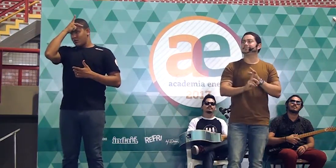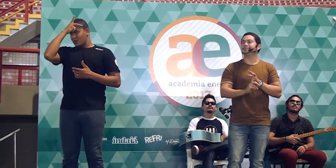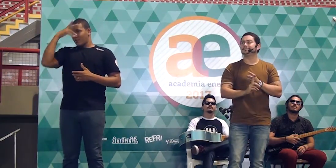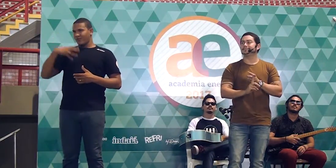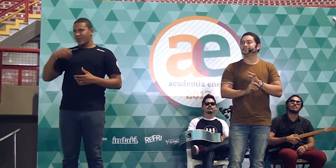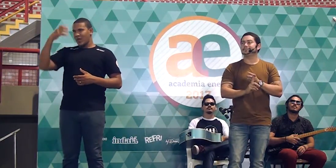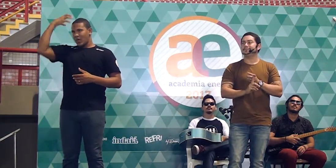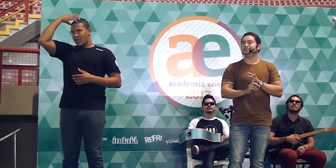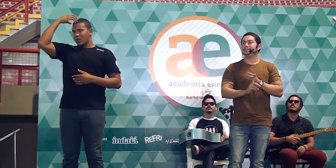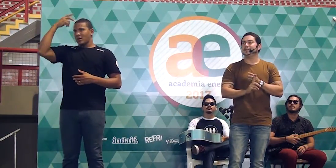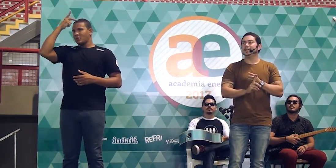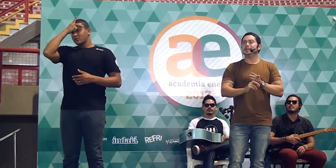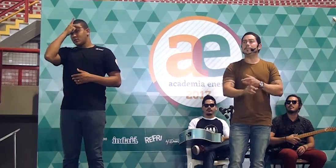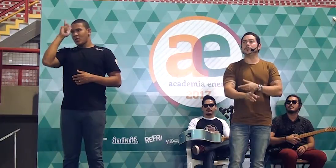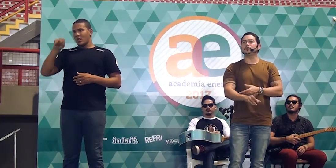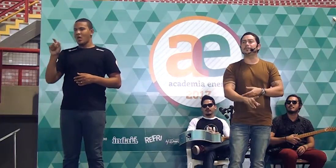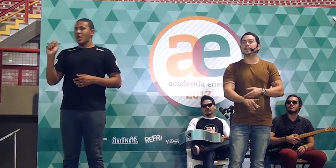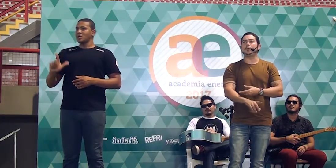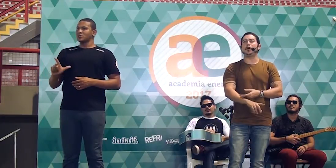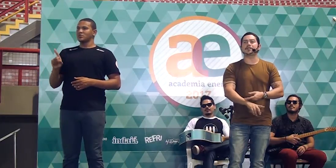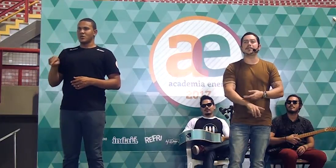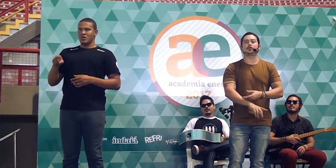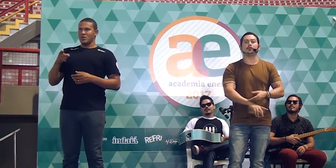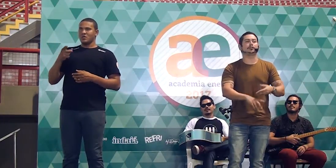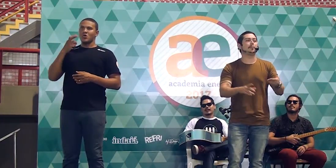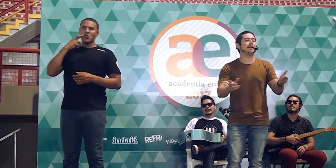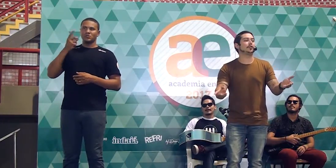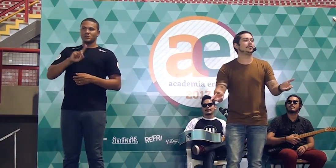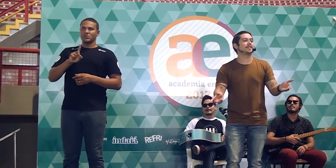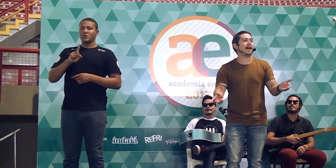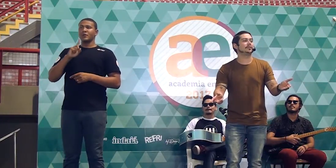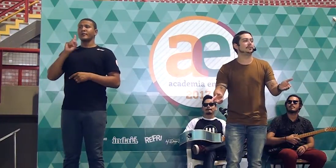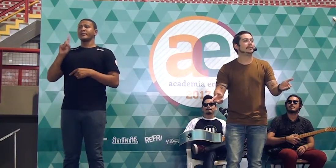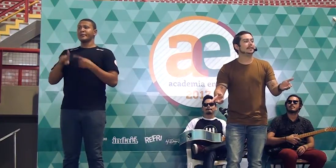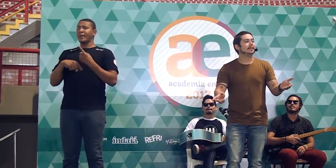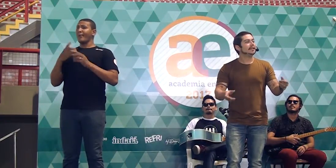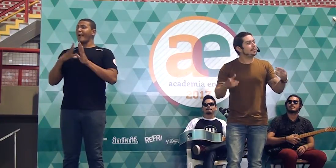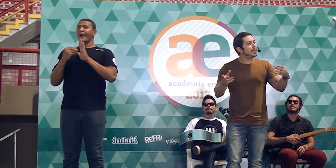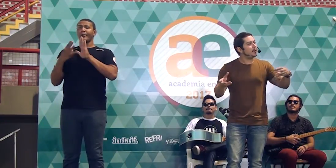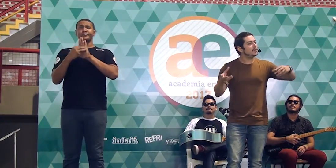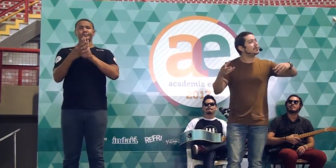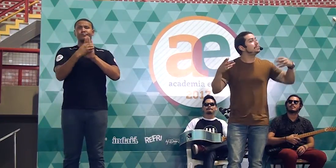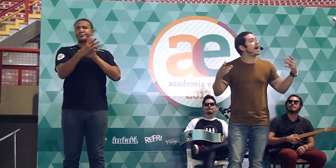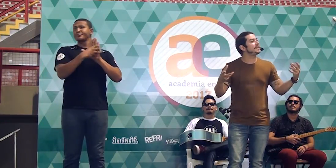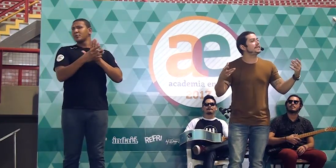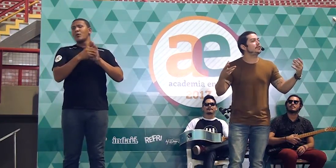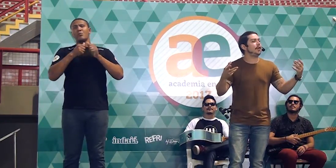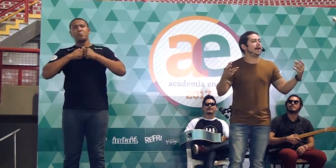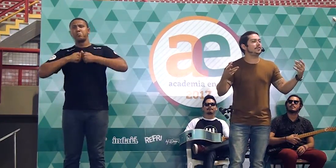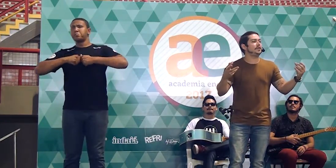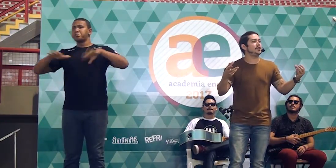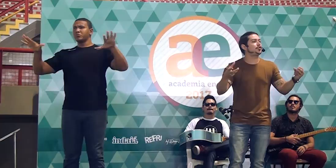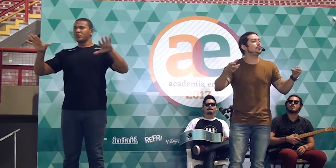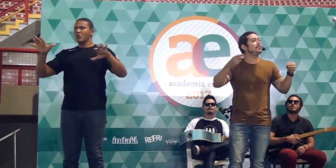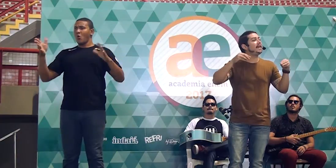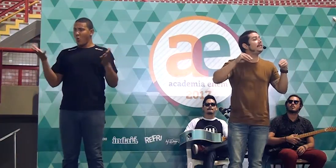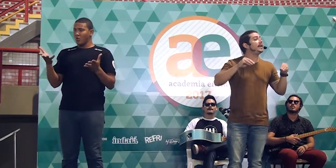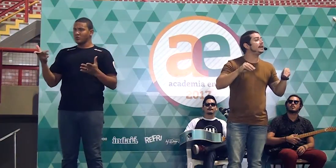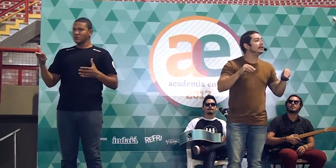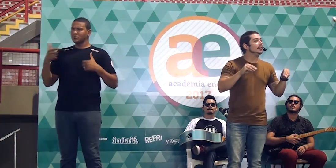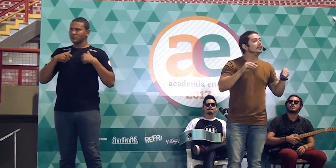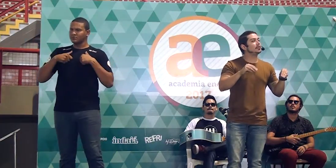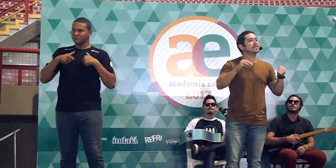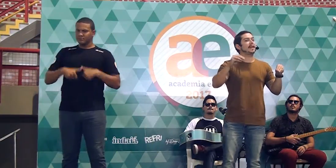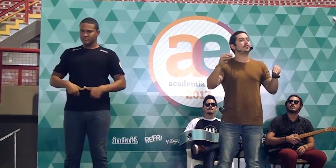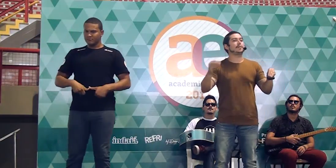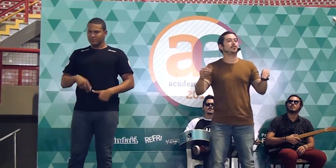rosa. Depois de um tempo, o rosa se tornou tão padronizado que poucos pais têm coragem de vestir um